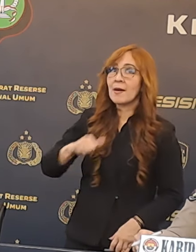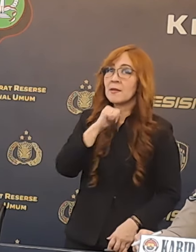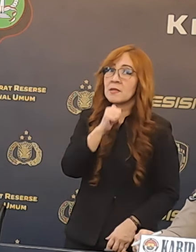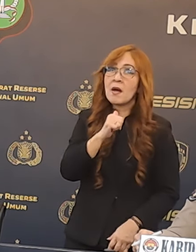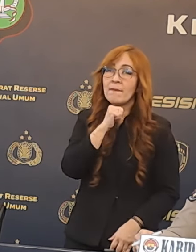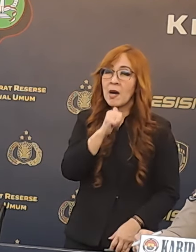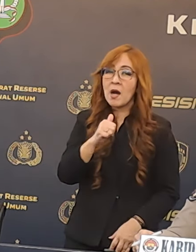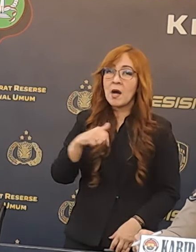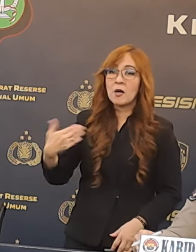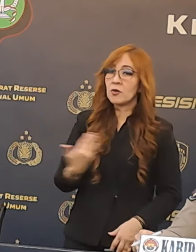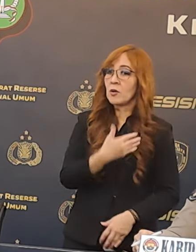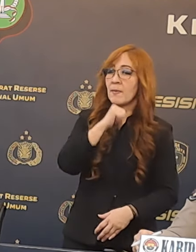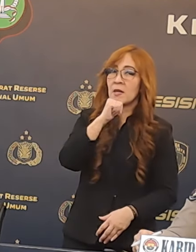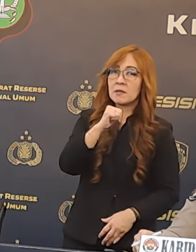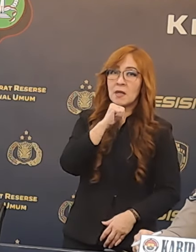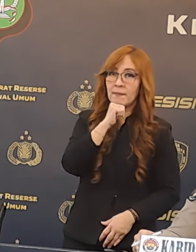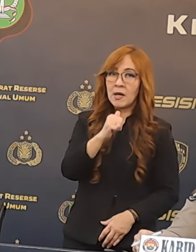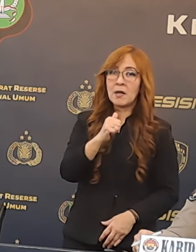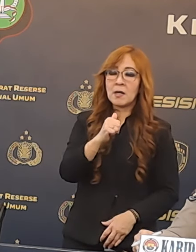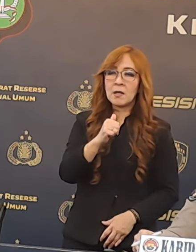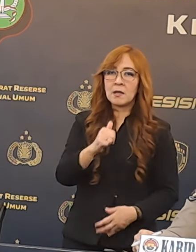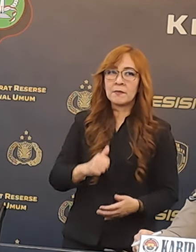korban. Makanya